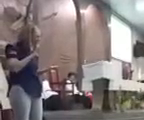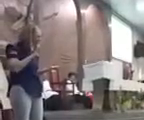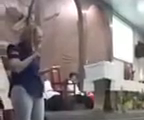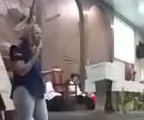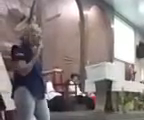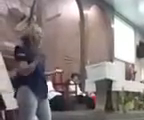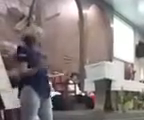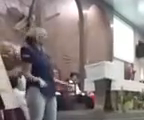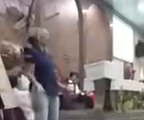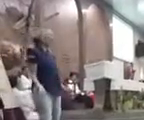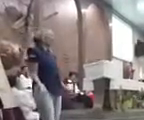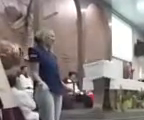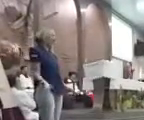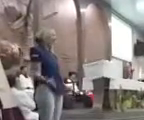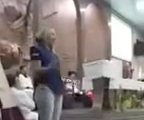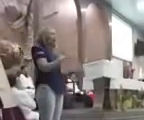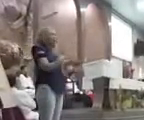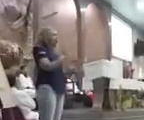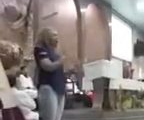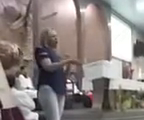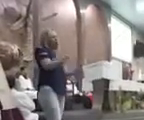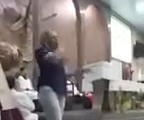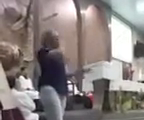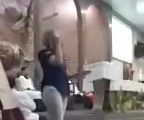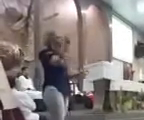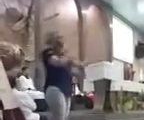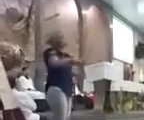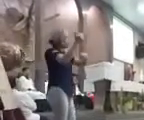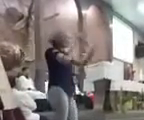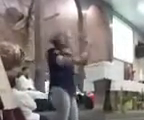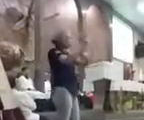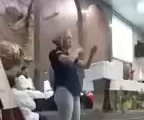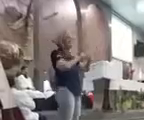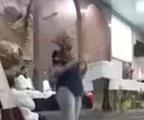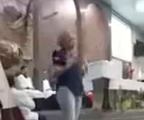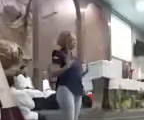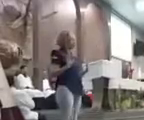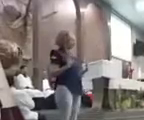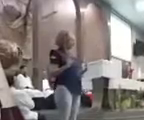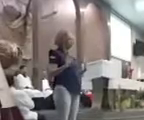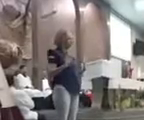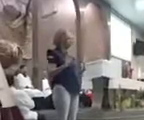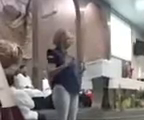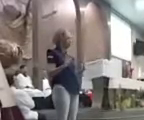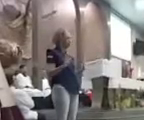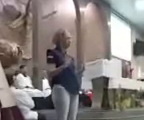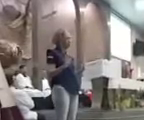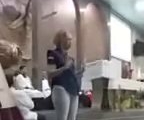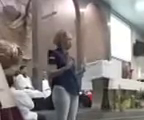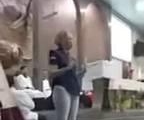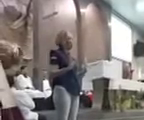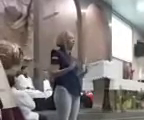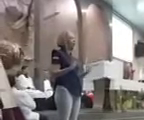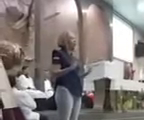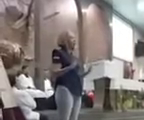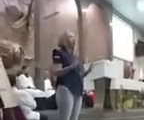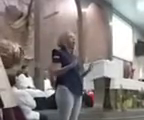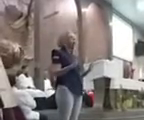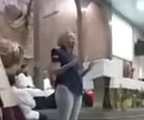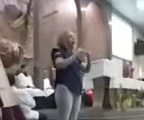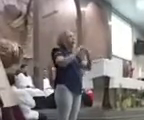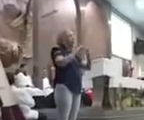igreja, todos são chamados para o banquete. E quando o salão já estava cheio, a